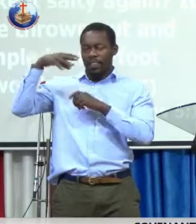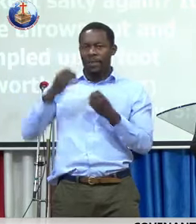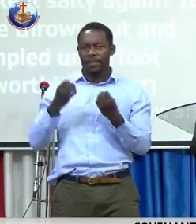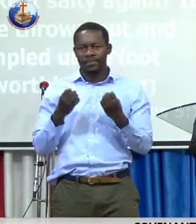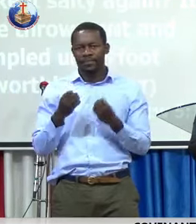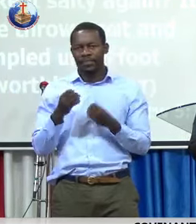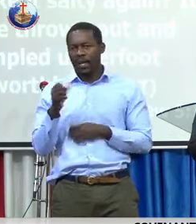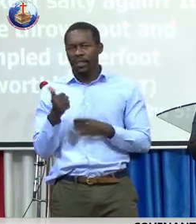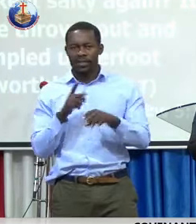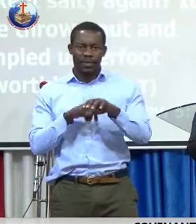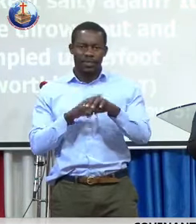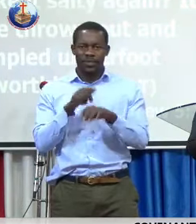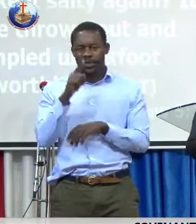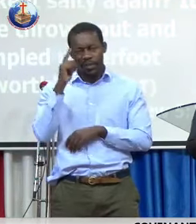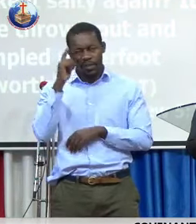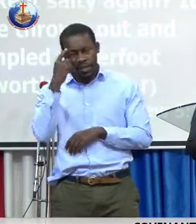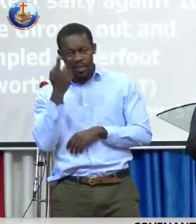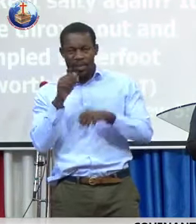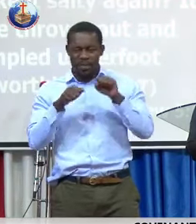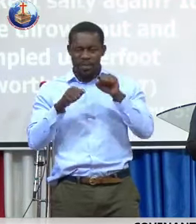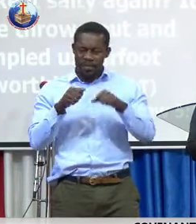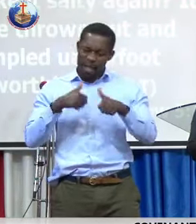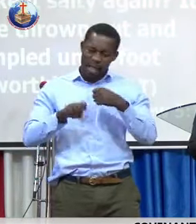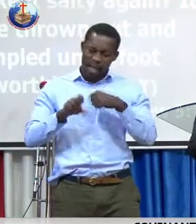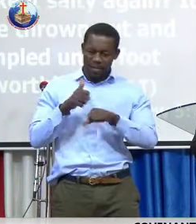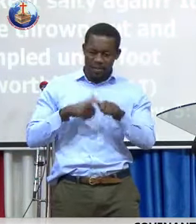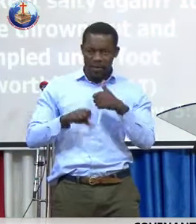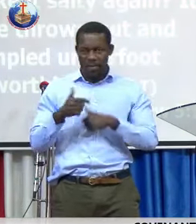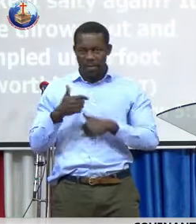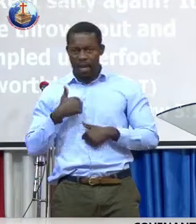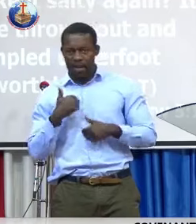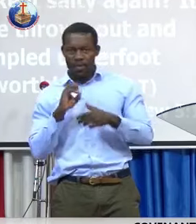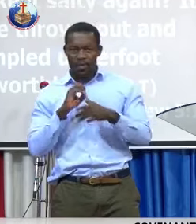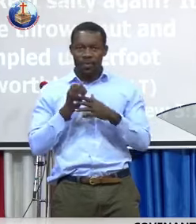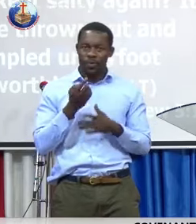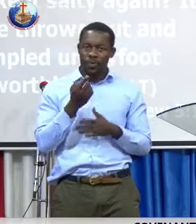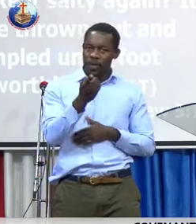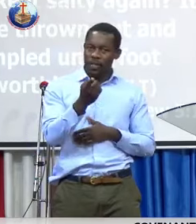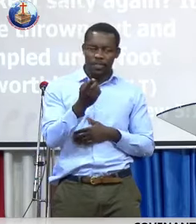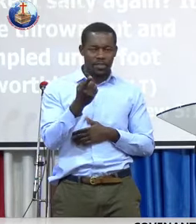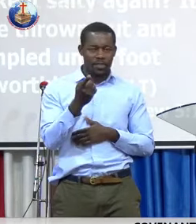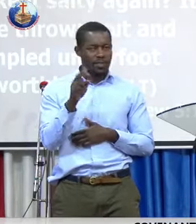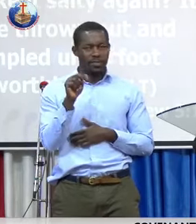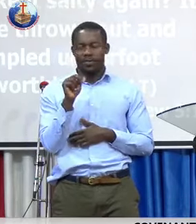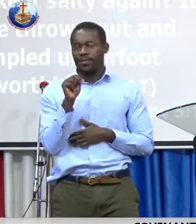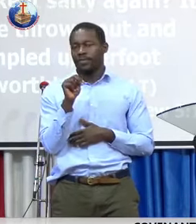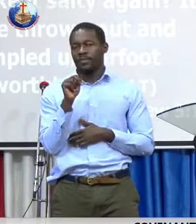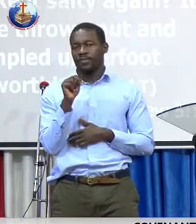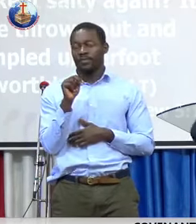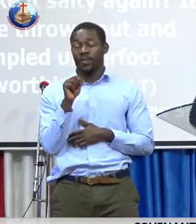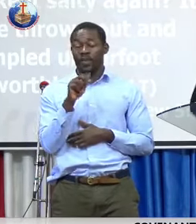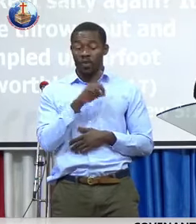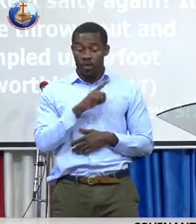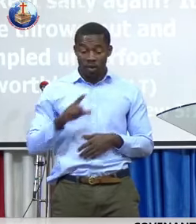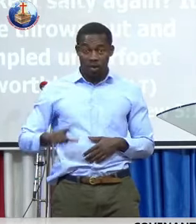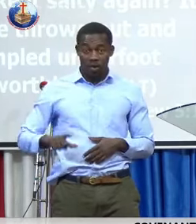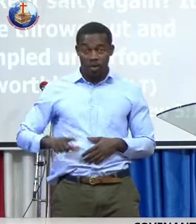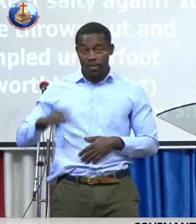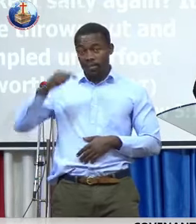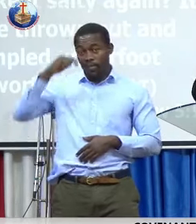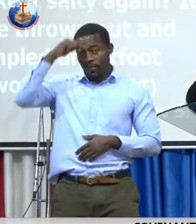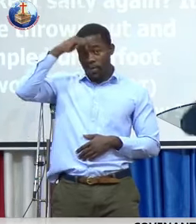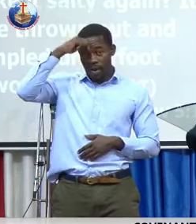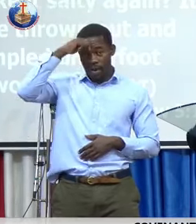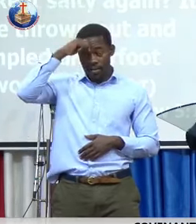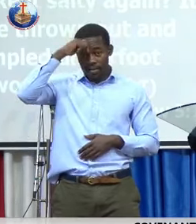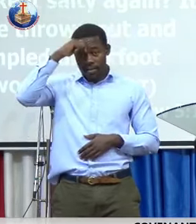think that this refers to our actions. Mara nyingi tunafikiri kwamba hili naongelea matendo yetu. But the Lord in his wisdom is talking